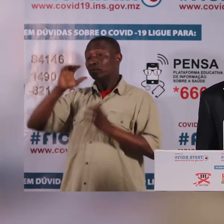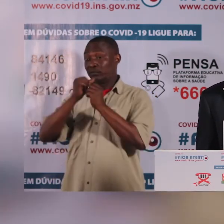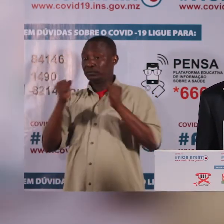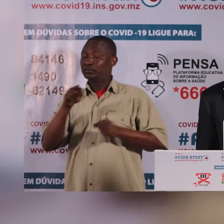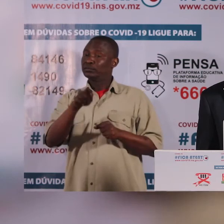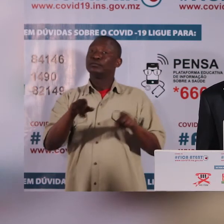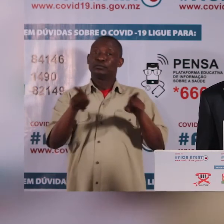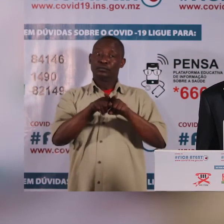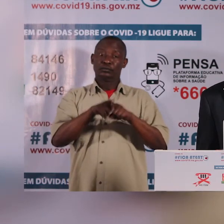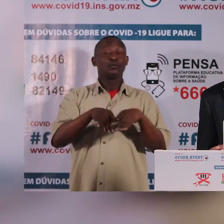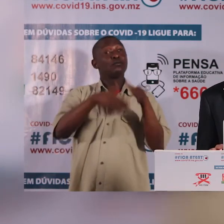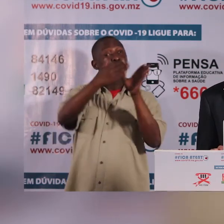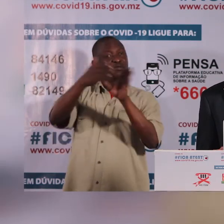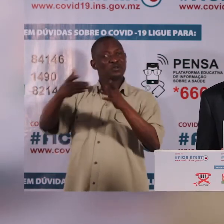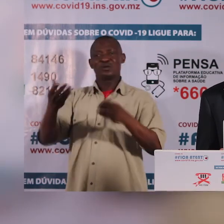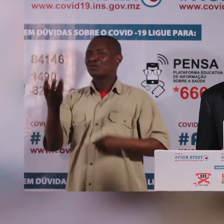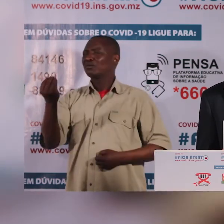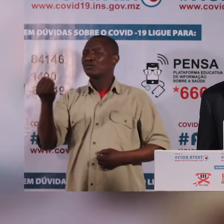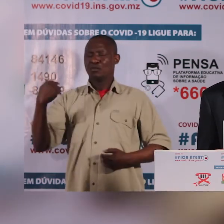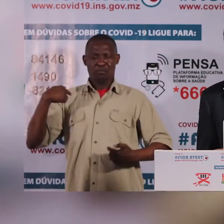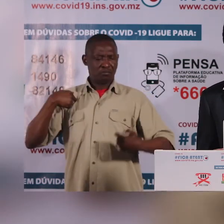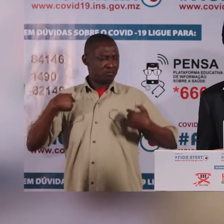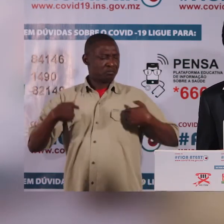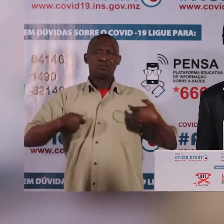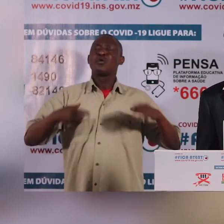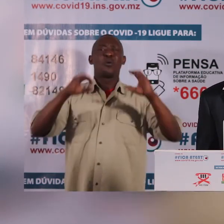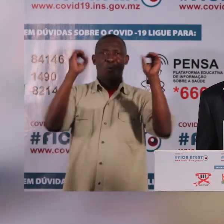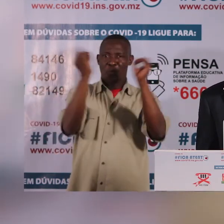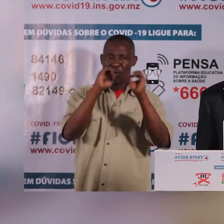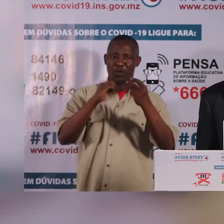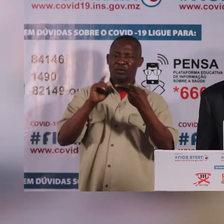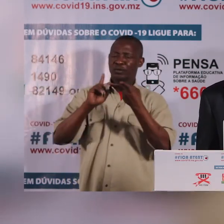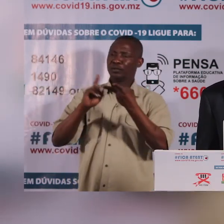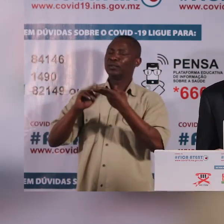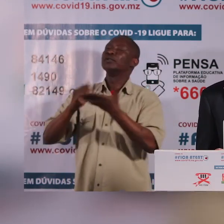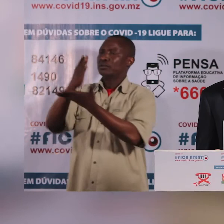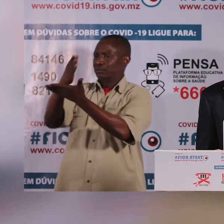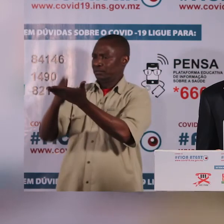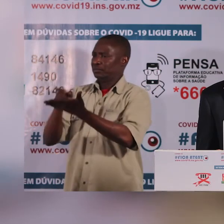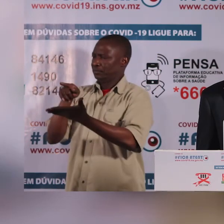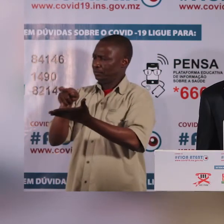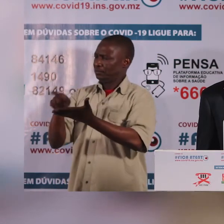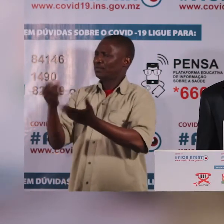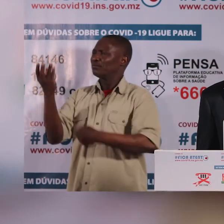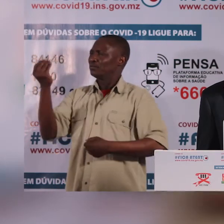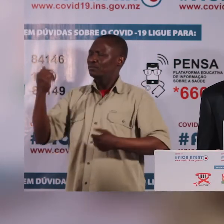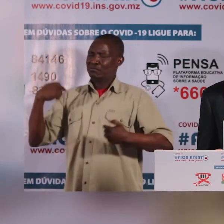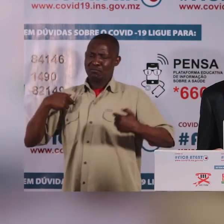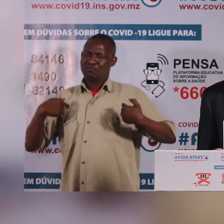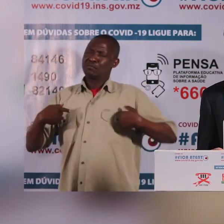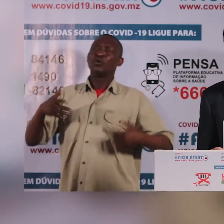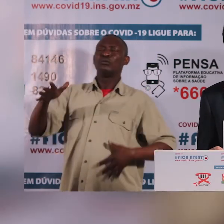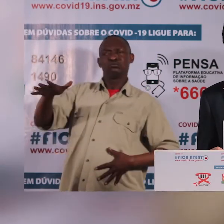metade de indivíduos com sintomatologia, principalmente sintomatologia ligeira, e o